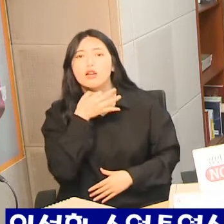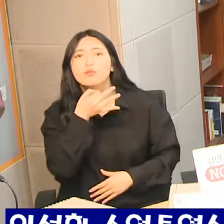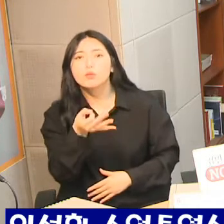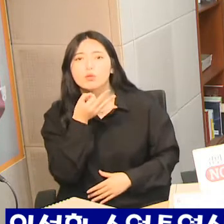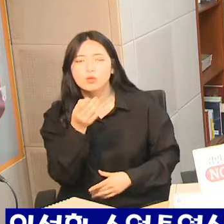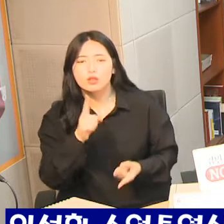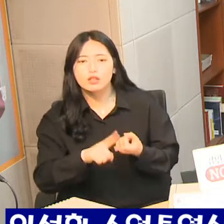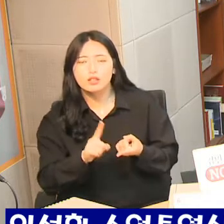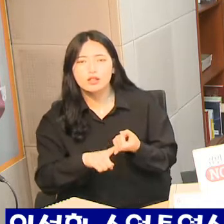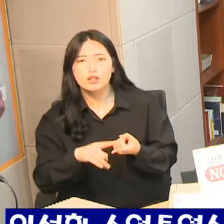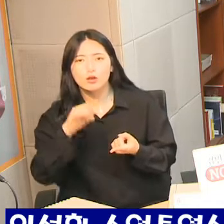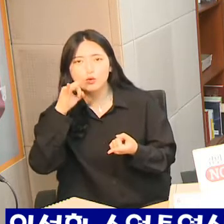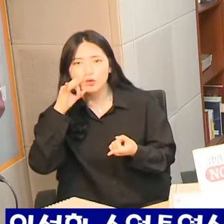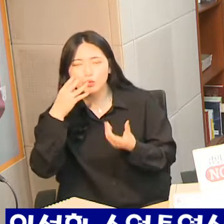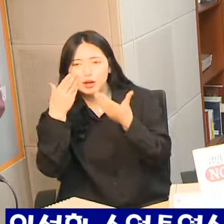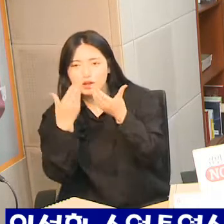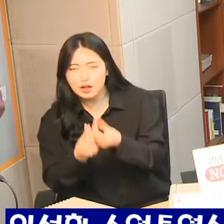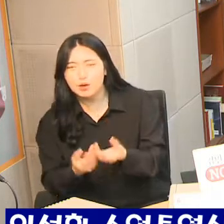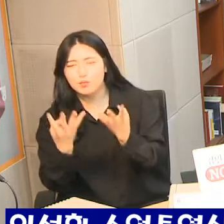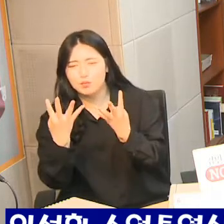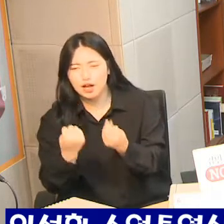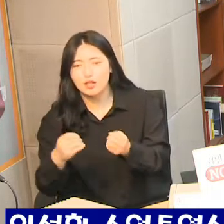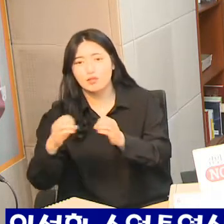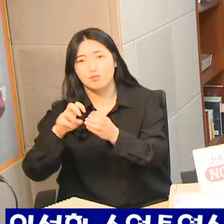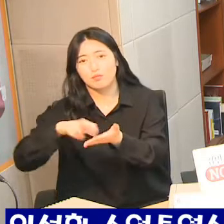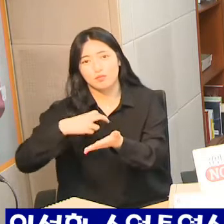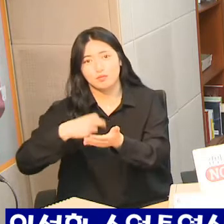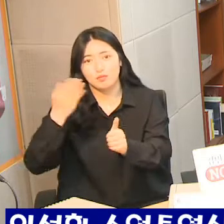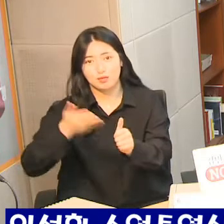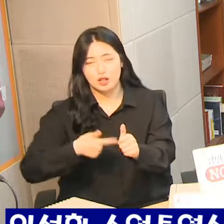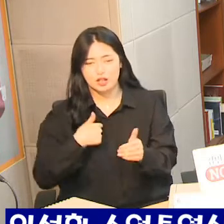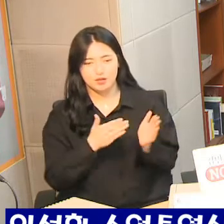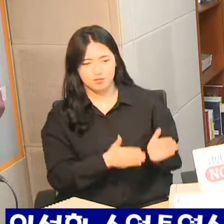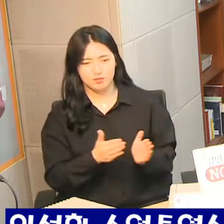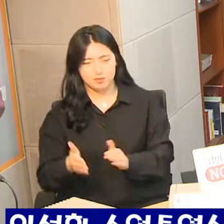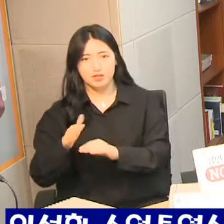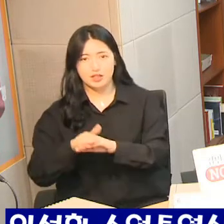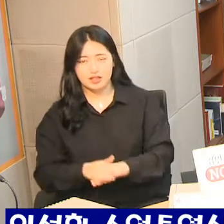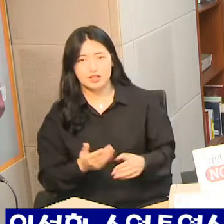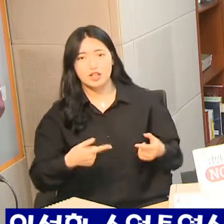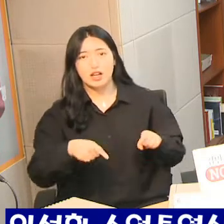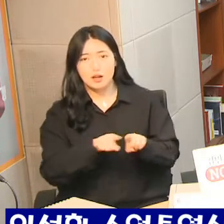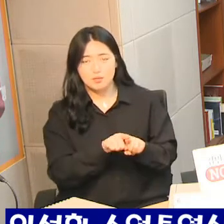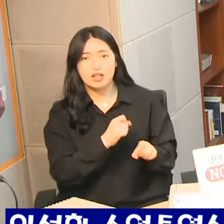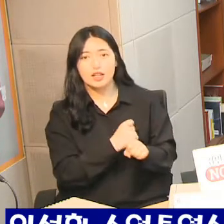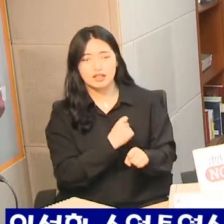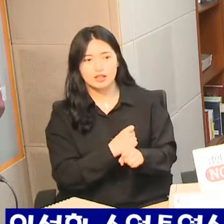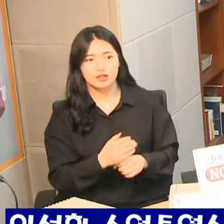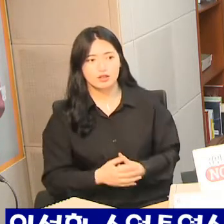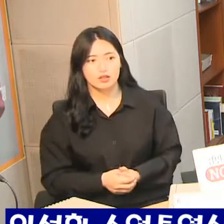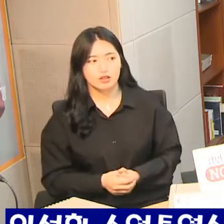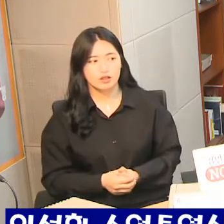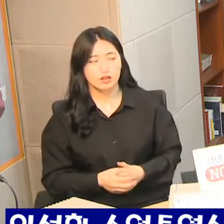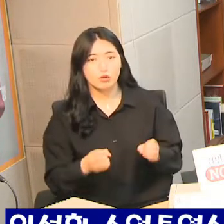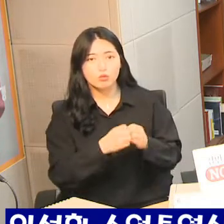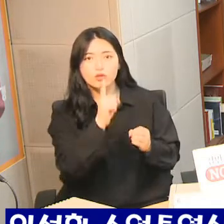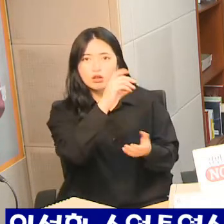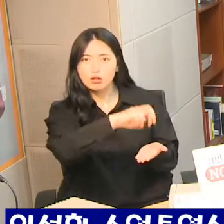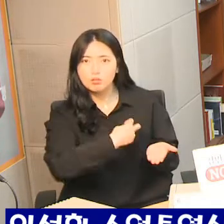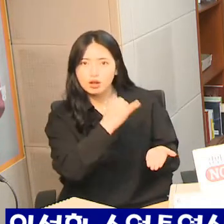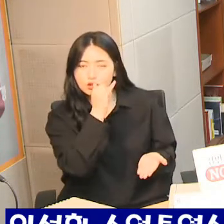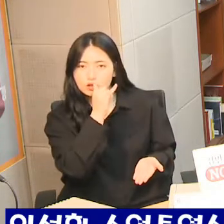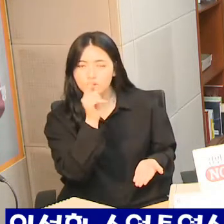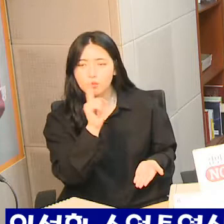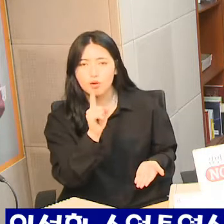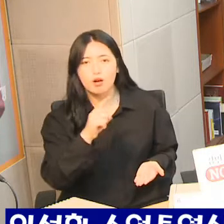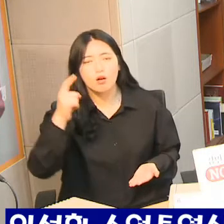목소리 궁금하셨던 내용들 많이 많이 보내주세요. 저희가 정리해서 함께 하도록 하겠습니다. 지금 문자 하나 왔어요. 그러니까요.